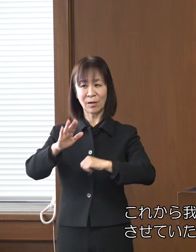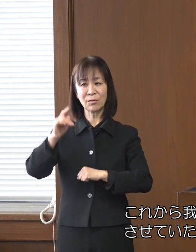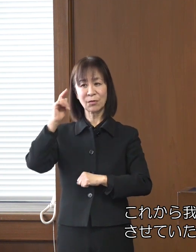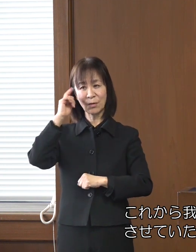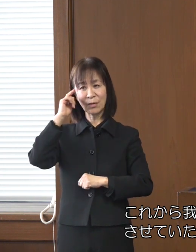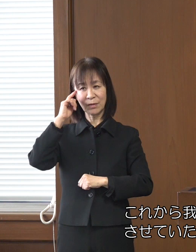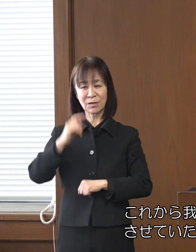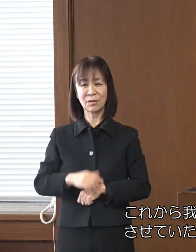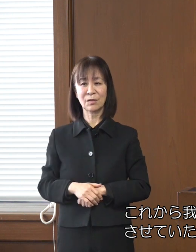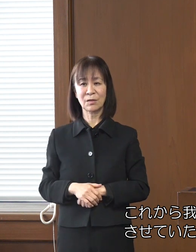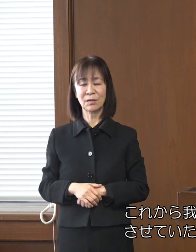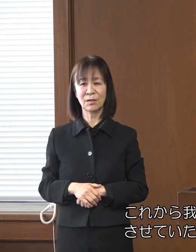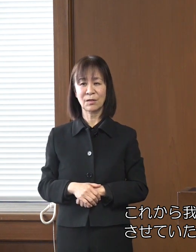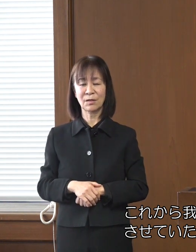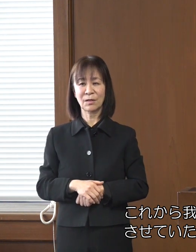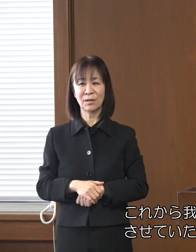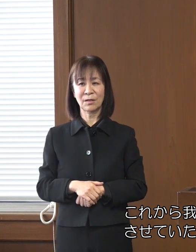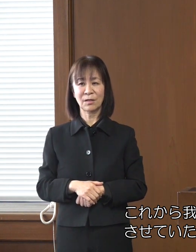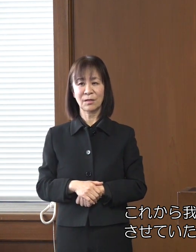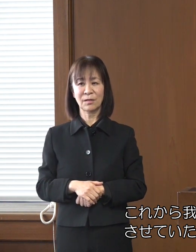ています。